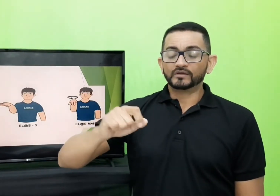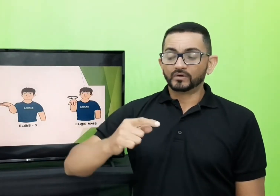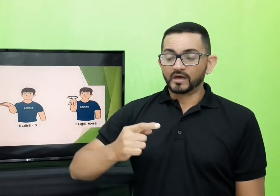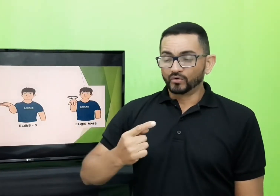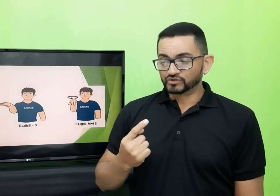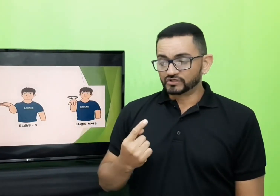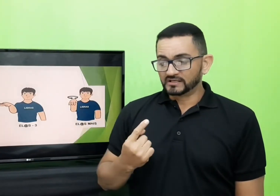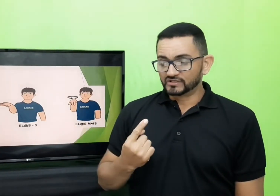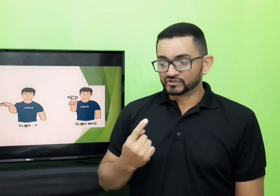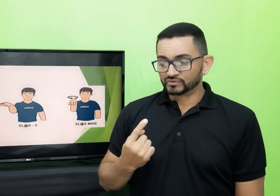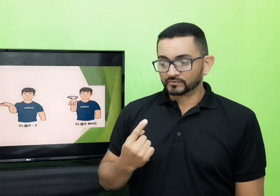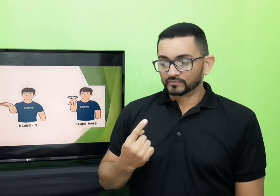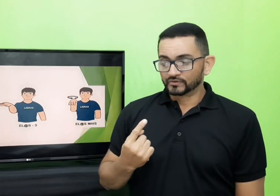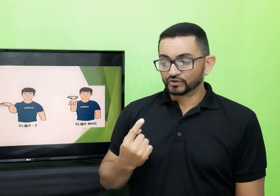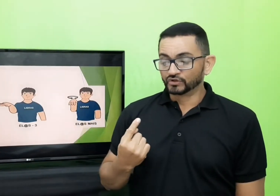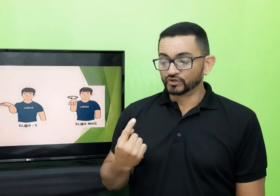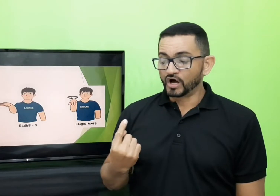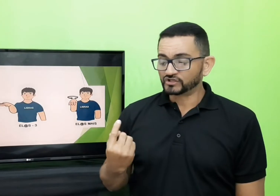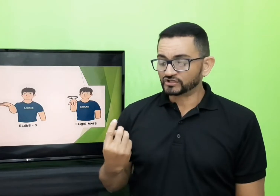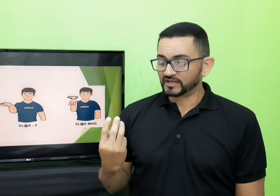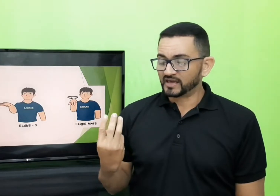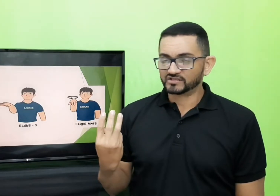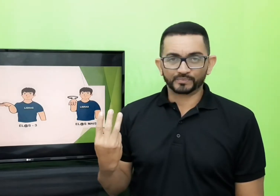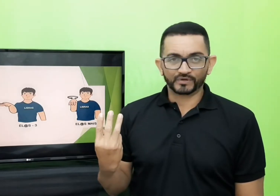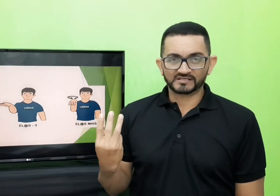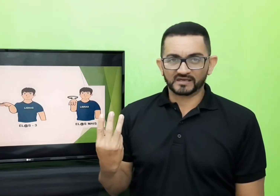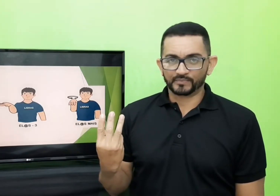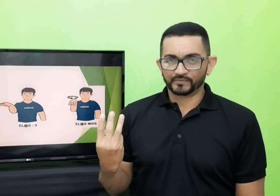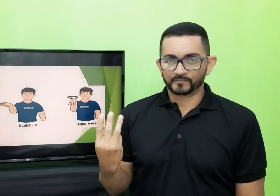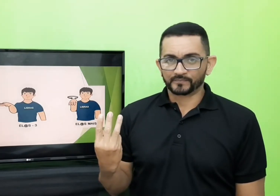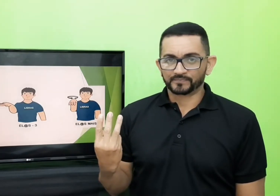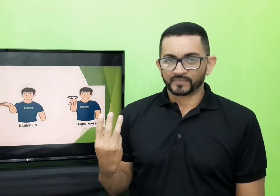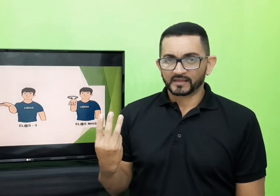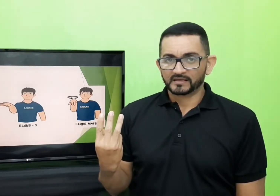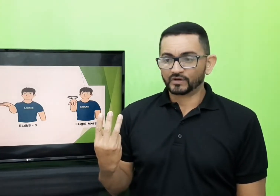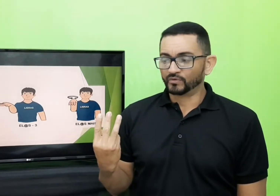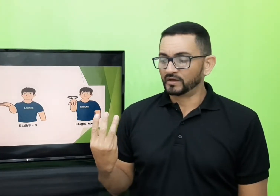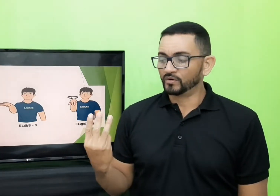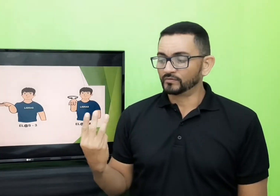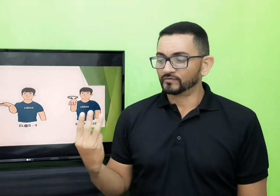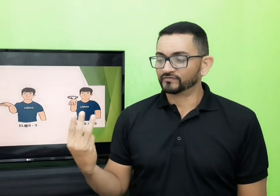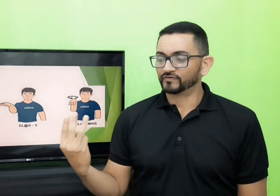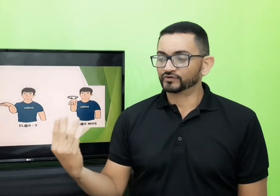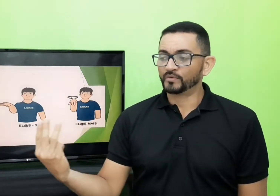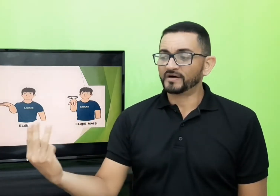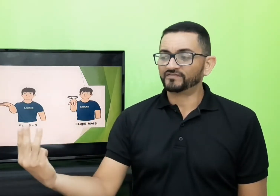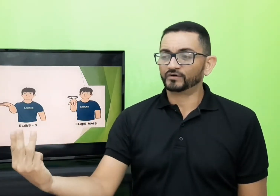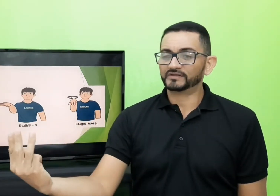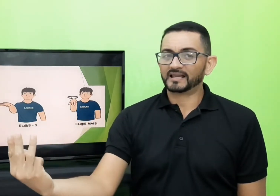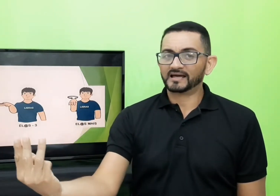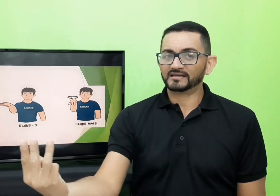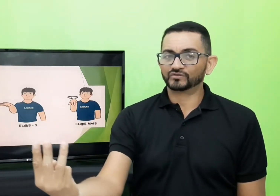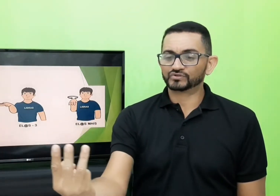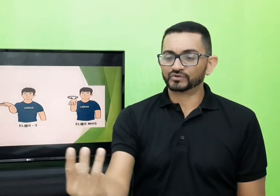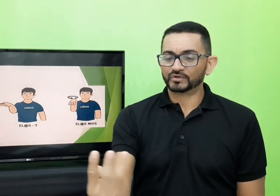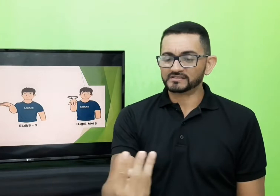Quando eu utilizo nós 3, por exemplo, então eu vou dar uma volta lá nos 2